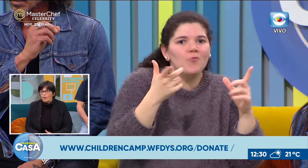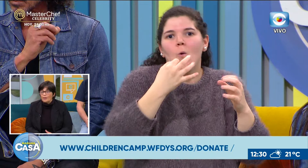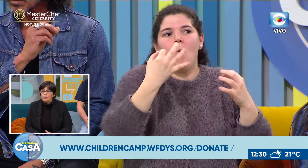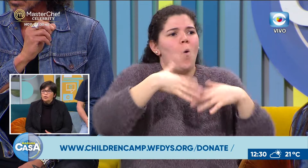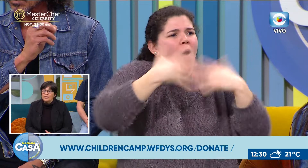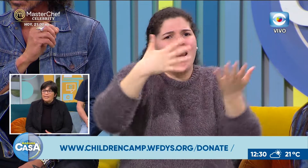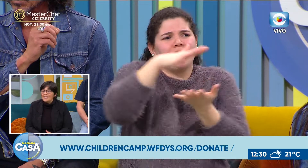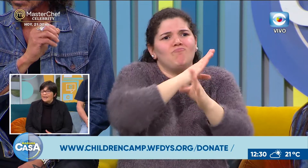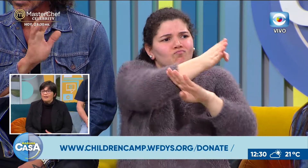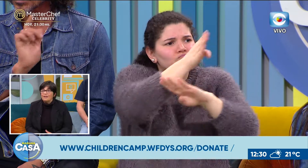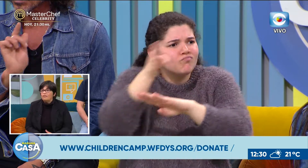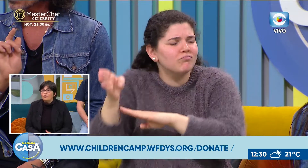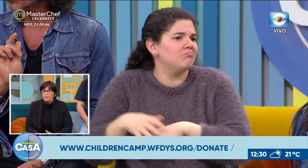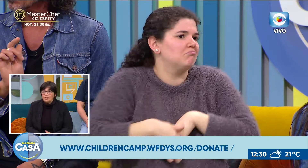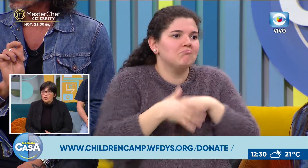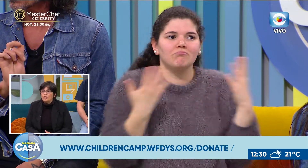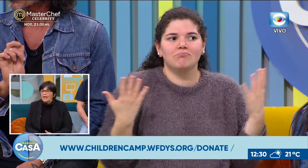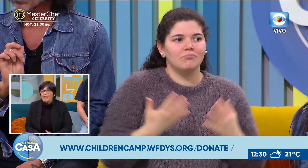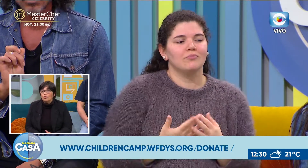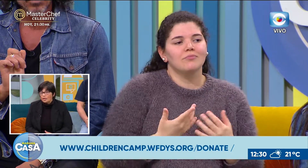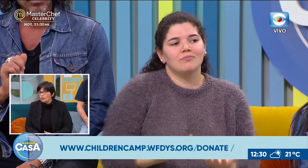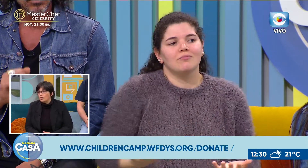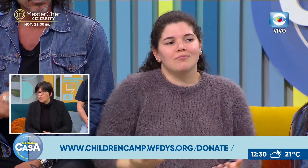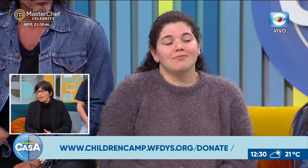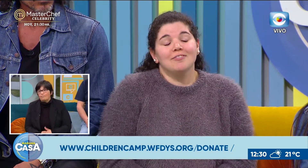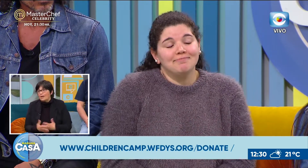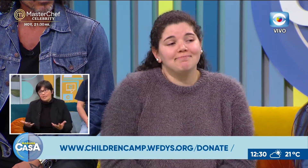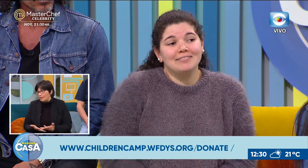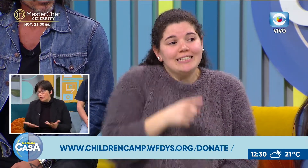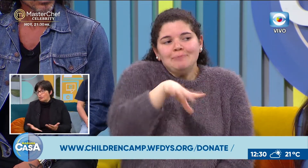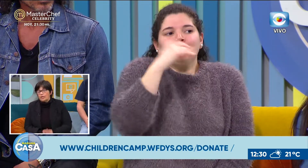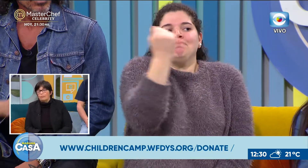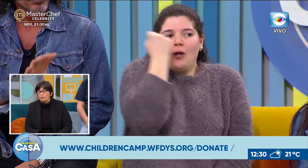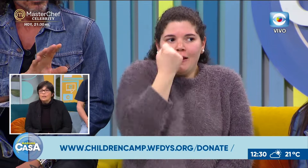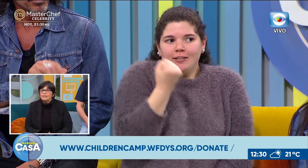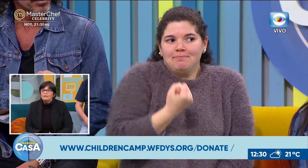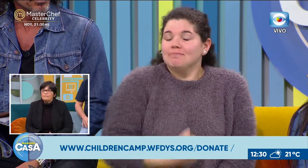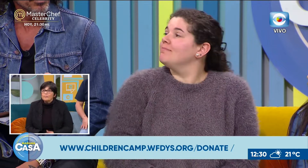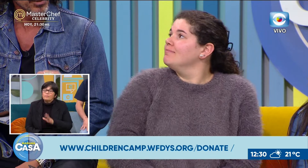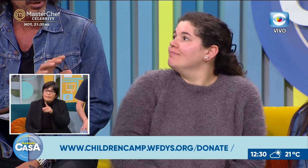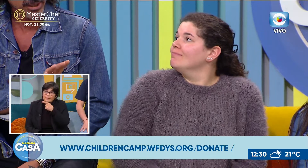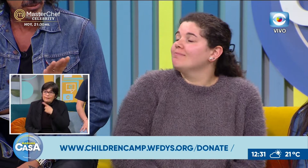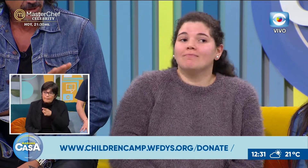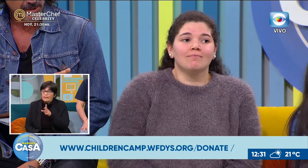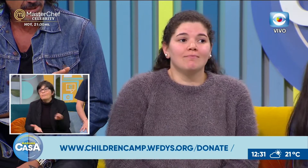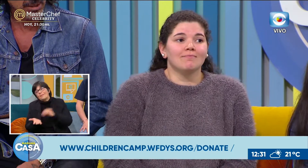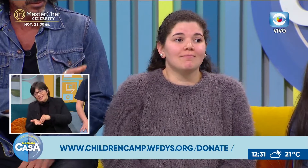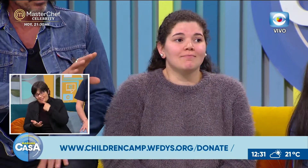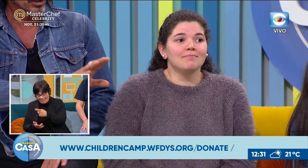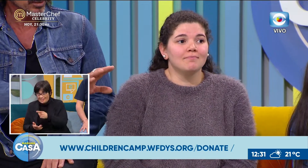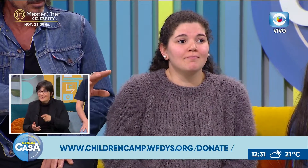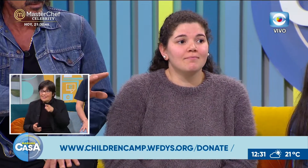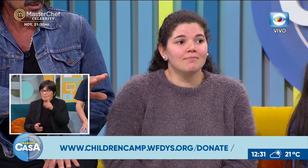que podamos tener información a otras cosas que pasan y no nos enteramos. ¿Puedo agregar una cosa?